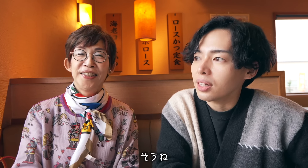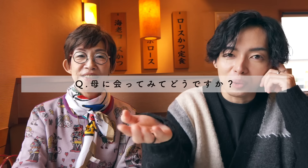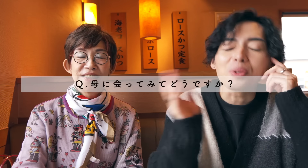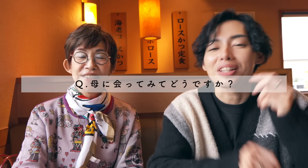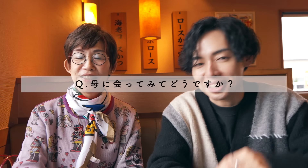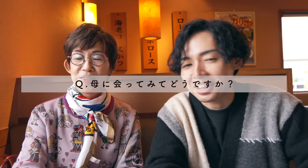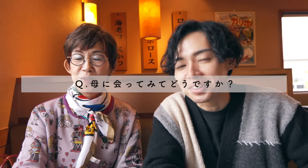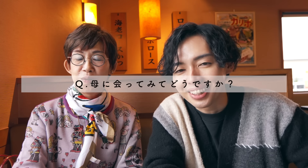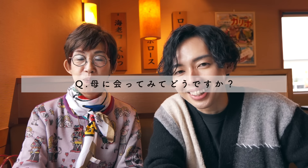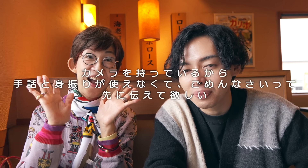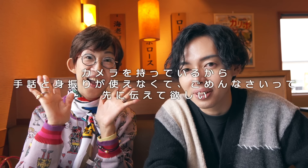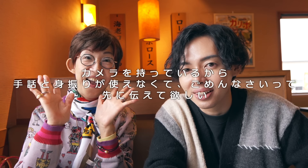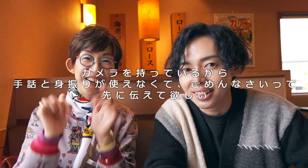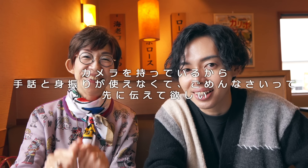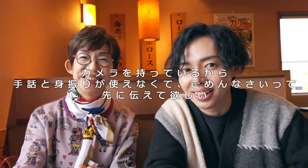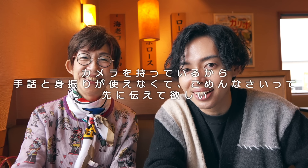どうですか、逆に。